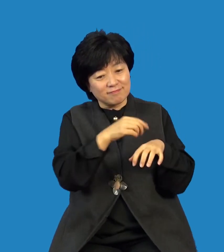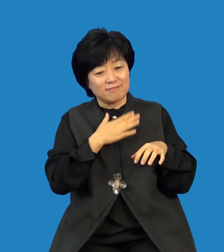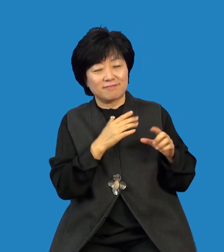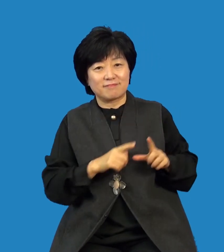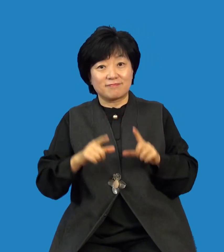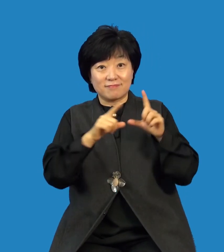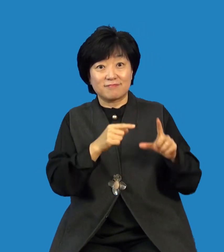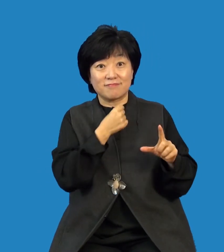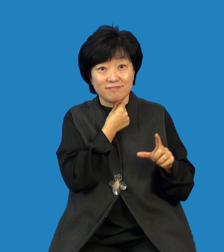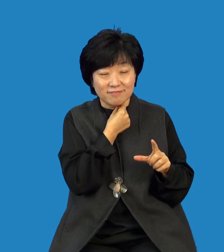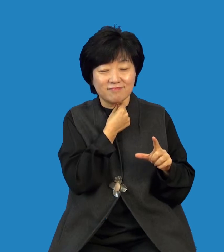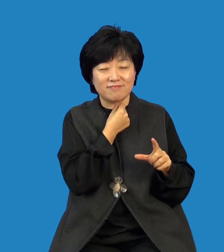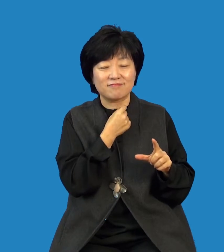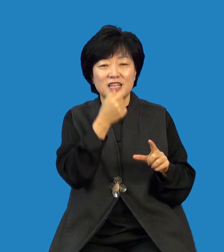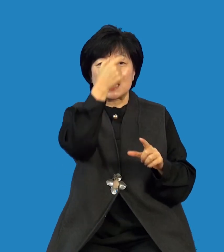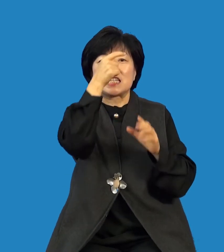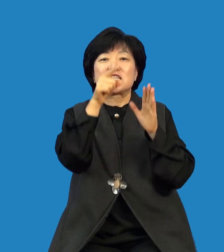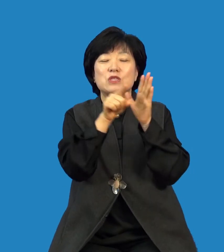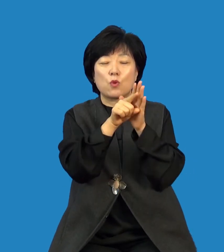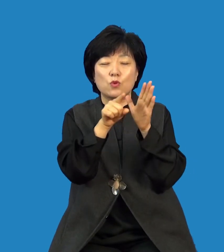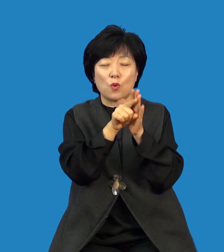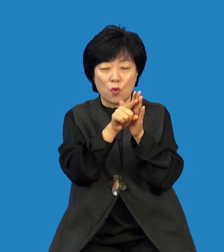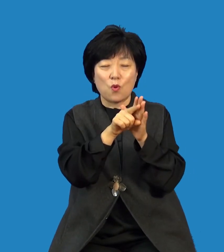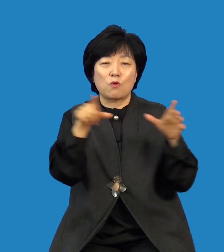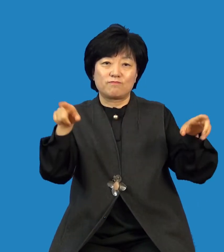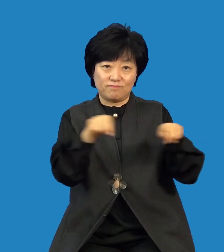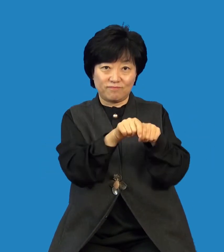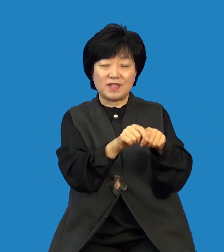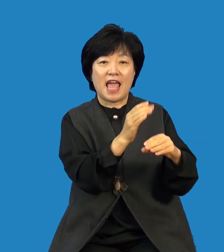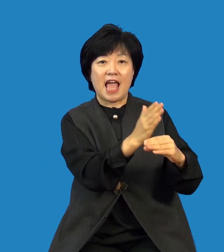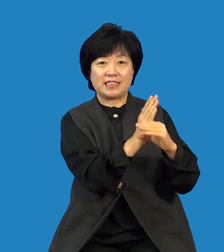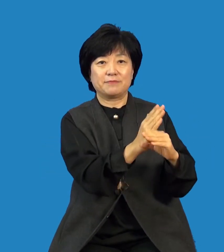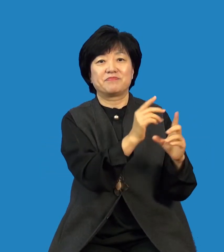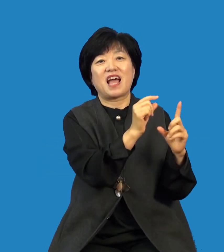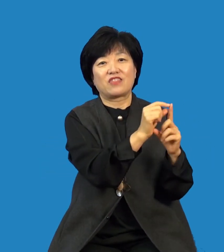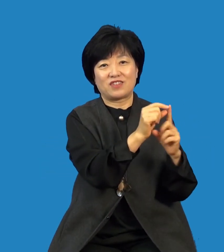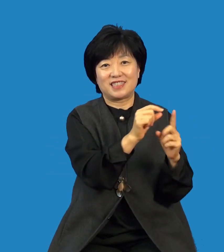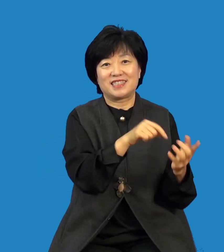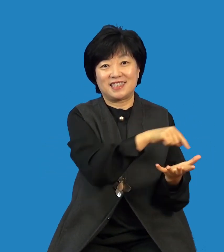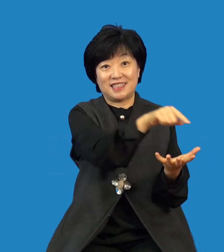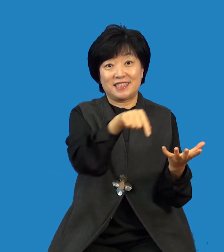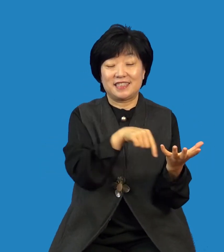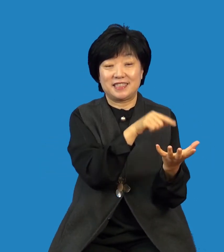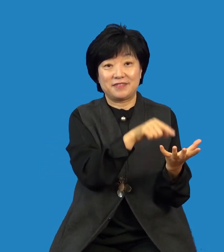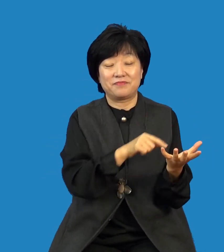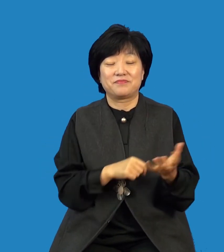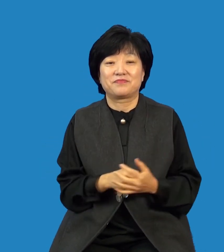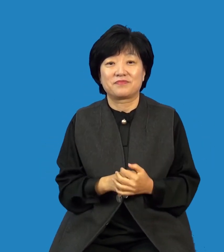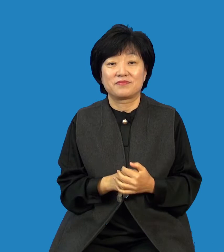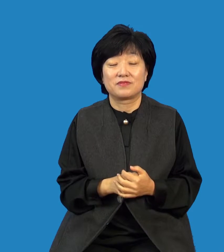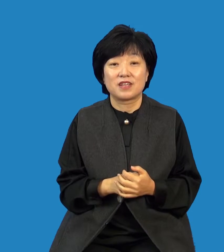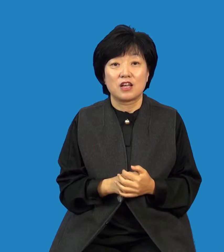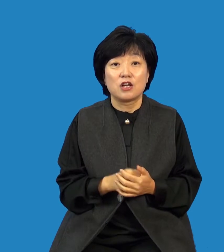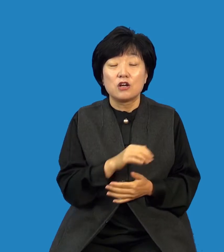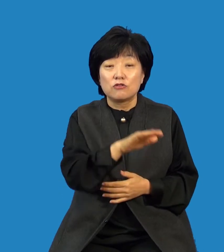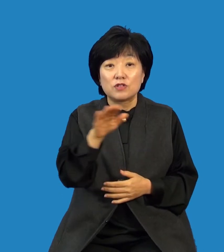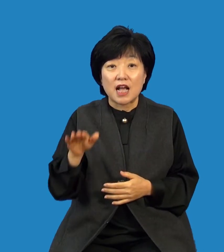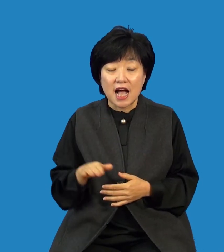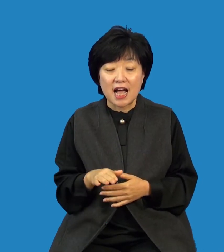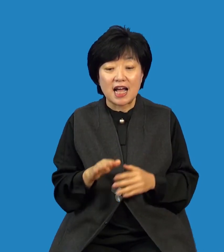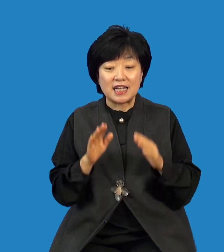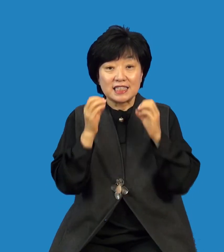담고 있는 어떤 핵심적인 가치들과 핵심적인 그런 이야기들을 담고 있는 단어들일 겁니다. 그래서 우리가 새